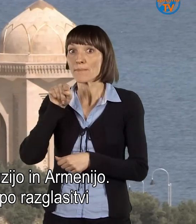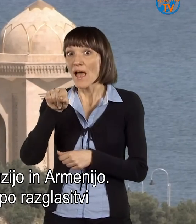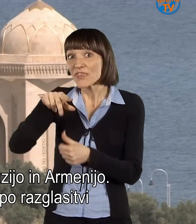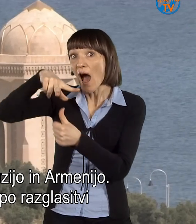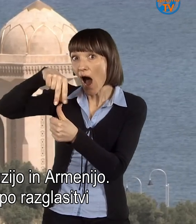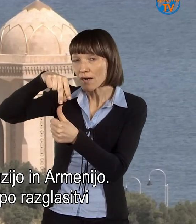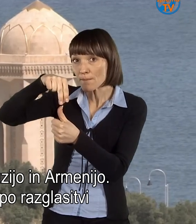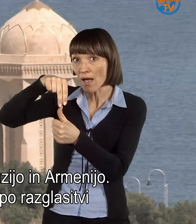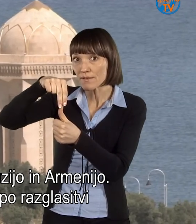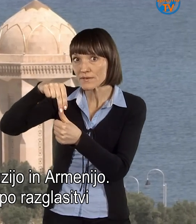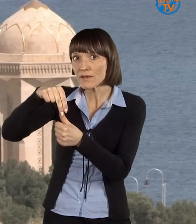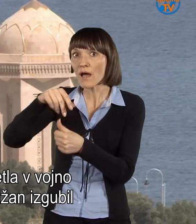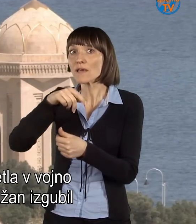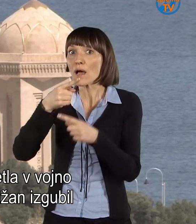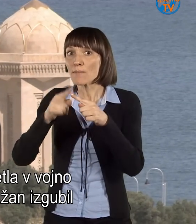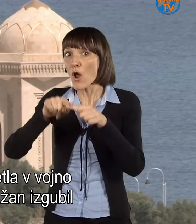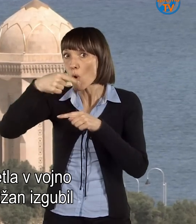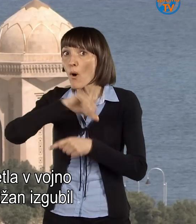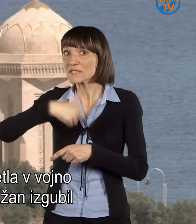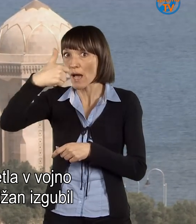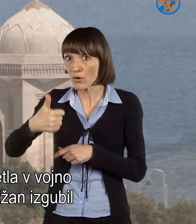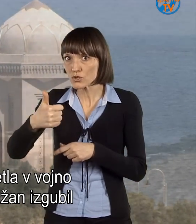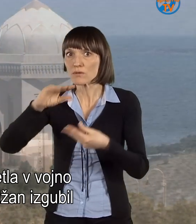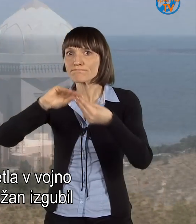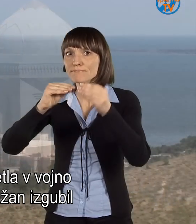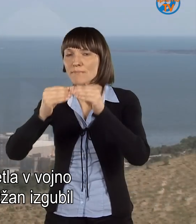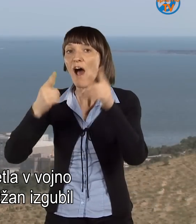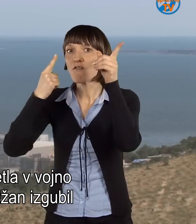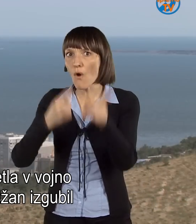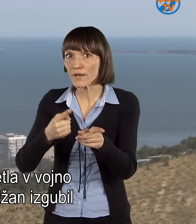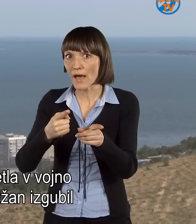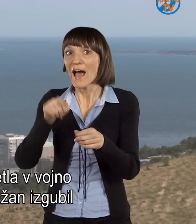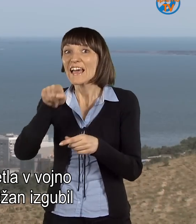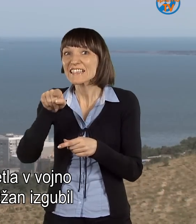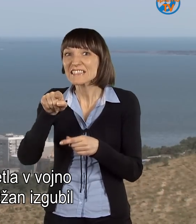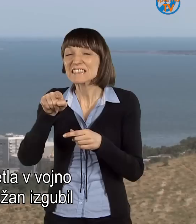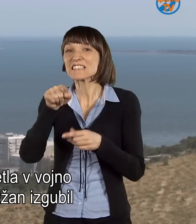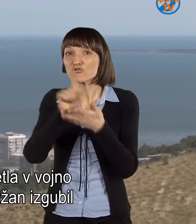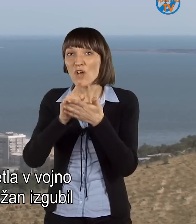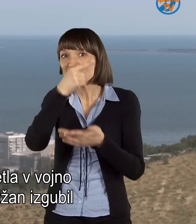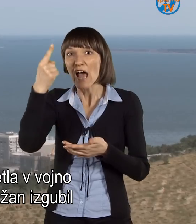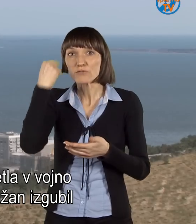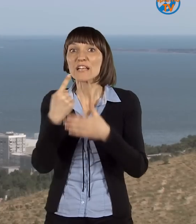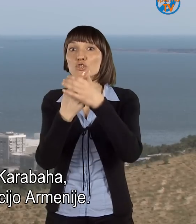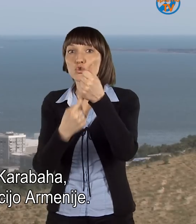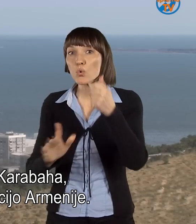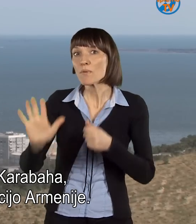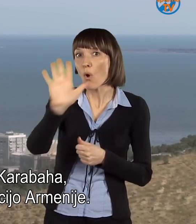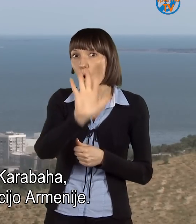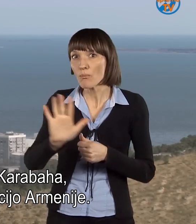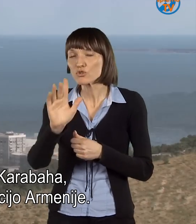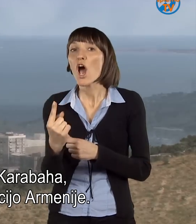Slednjo se je kmalu po razglasitvi samostojnosti zapletla v vojno in takrat je Azerbejdžan izgubil